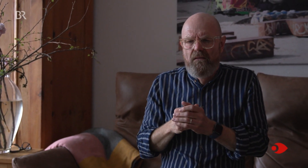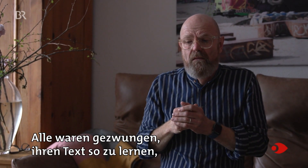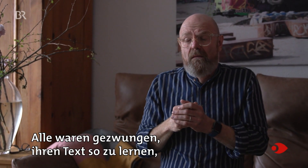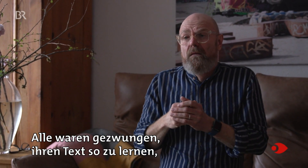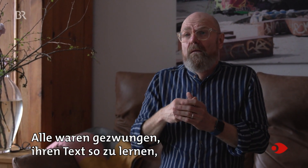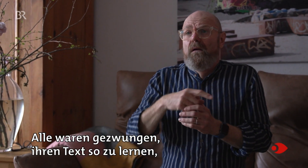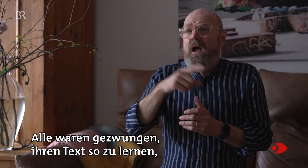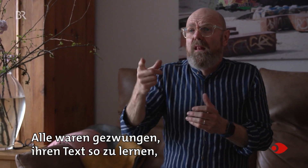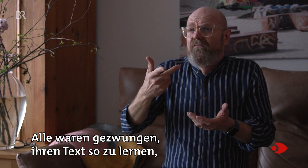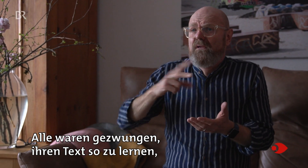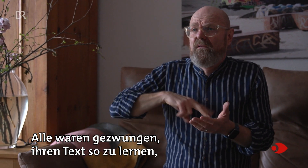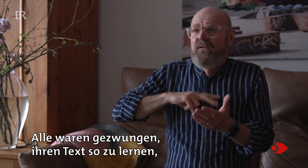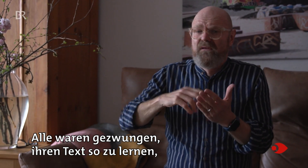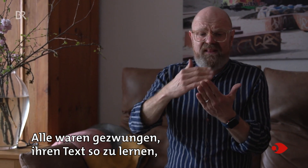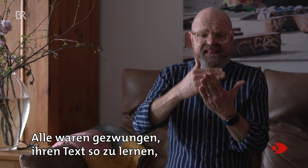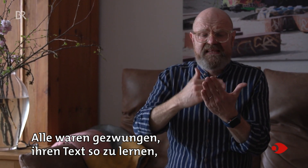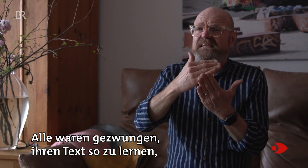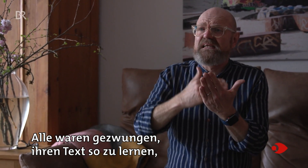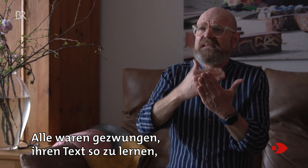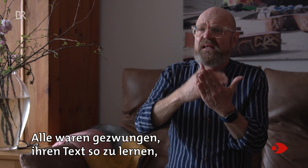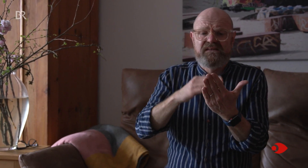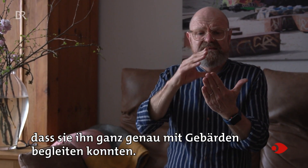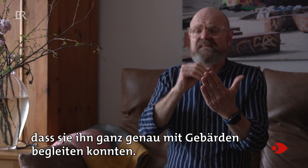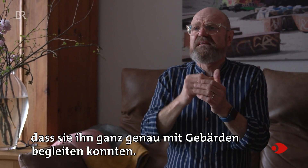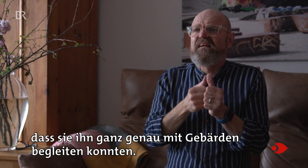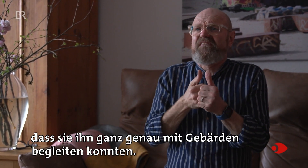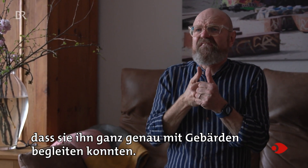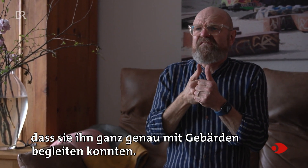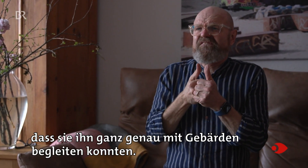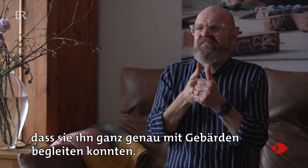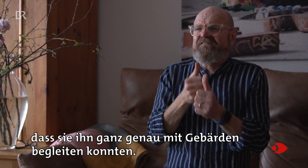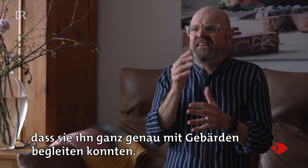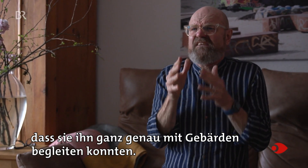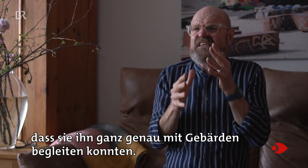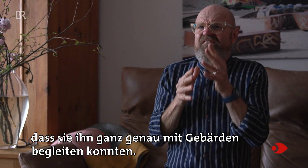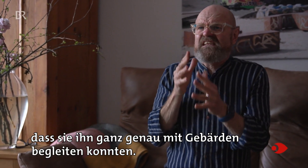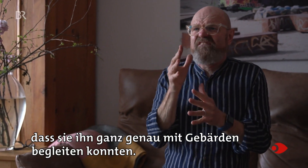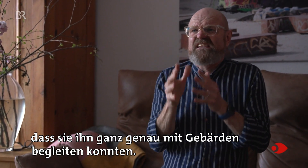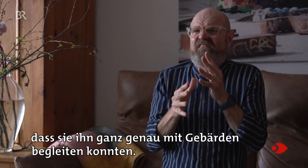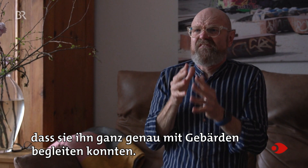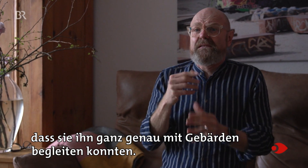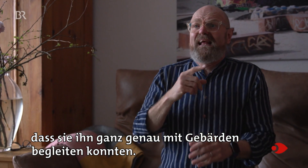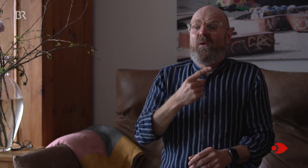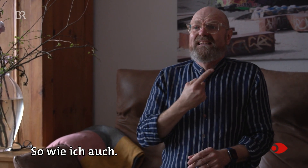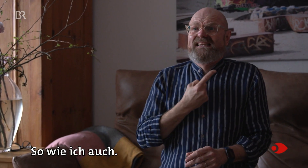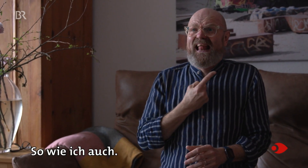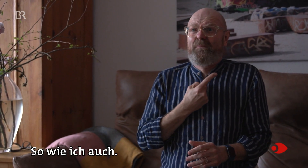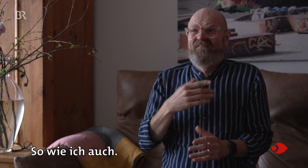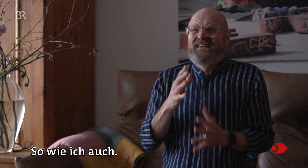Alle waren gezwungen, ihren Text so zu lernen, dass sie ihn ganz genau mit Gebärden begleiten konnten. So wie ich